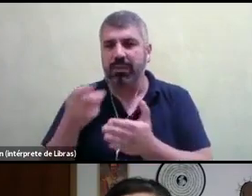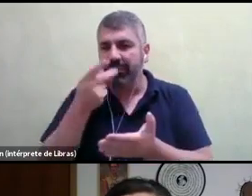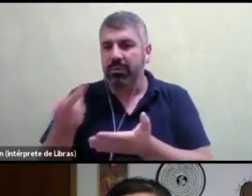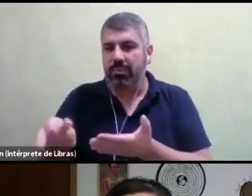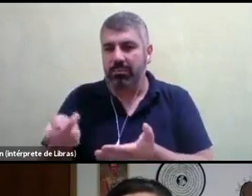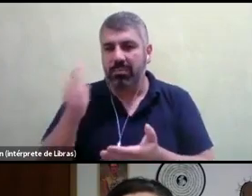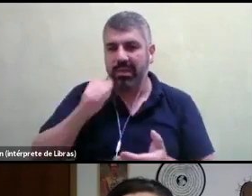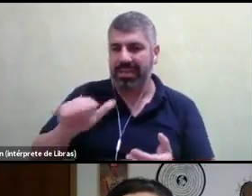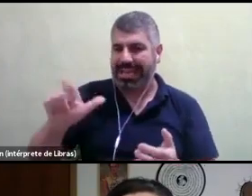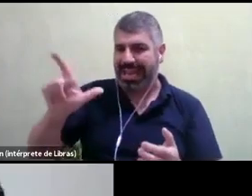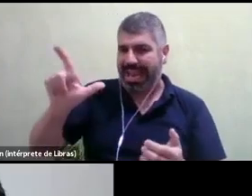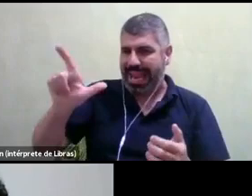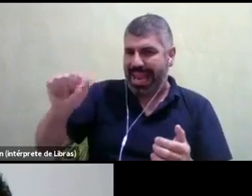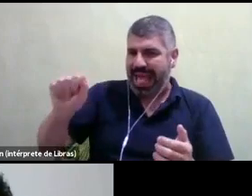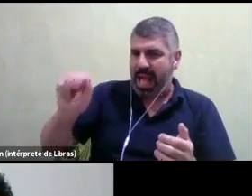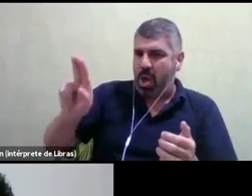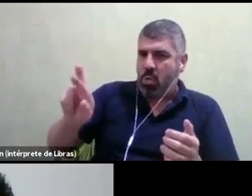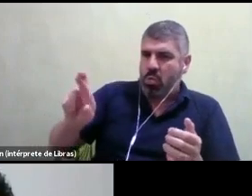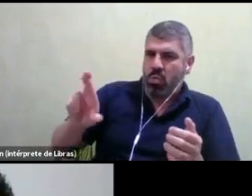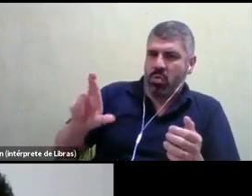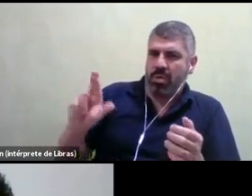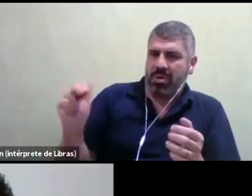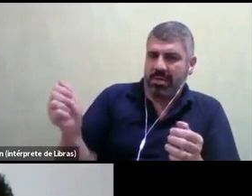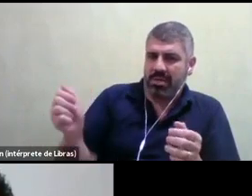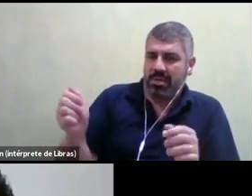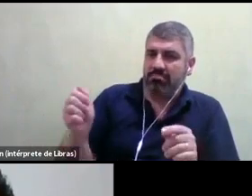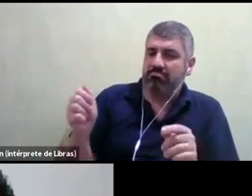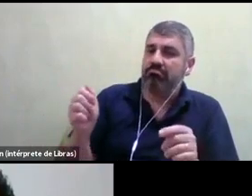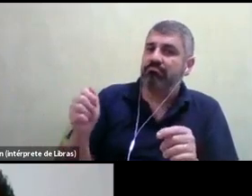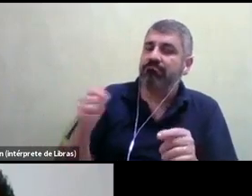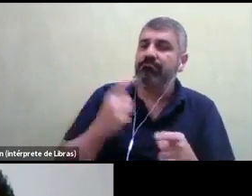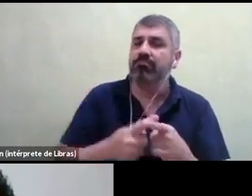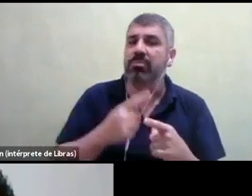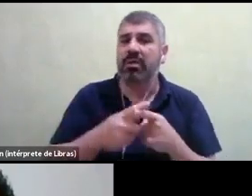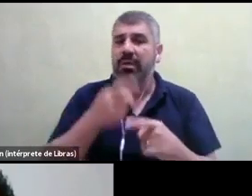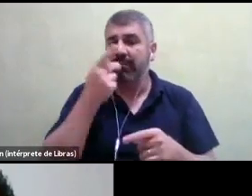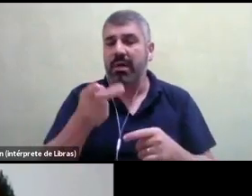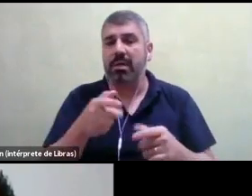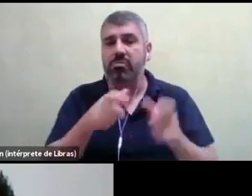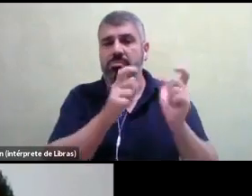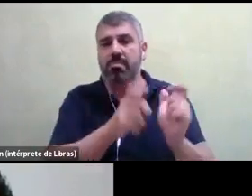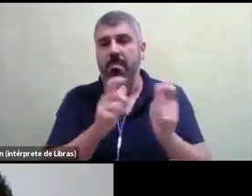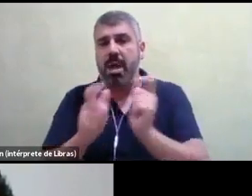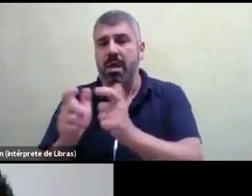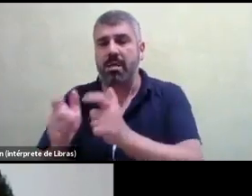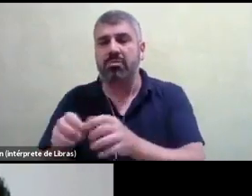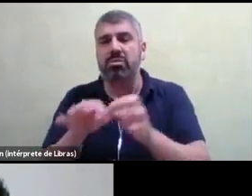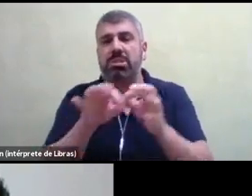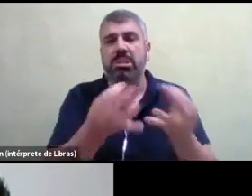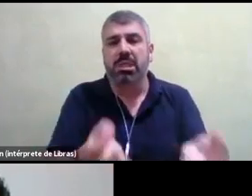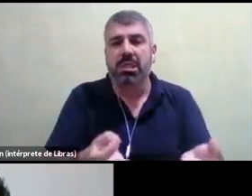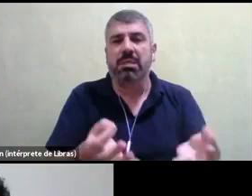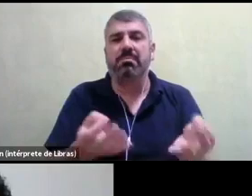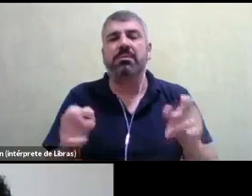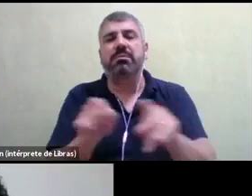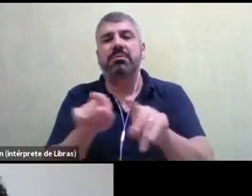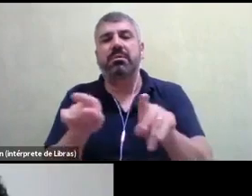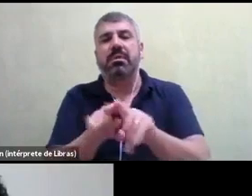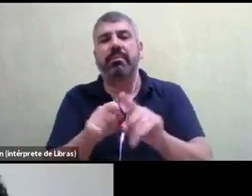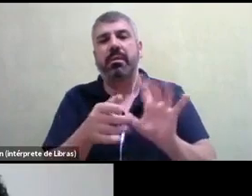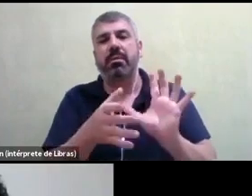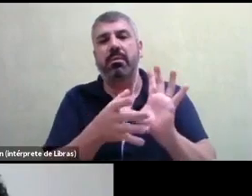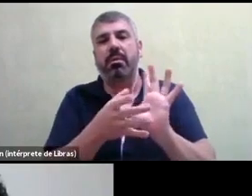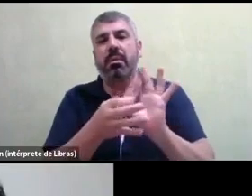Laura. Porque a gente fala de espaços, né, singulares, de tantos contextos,